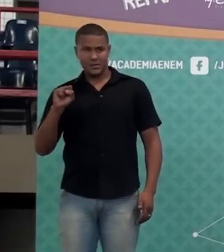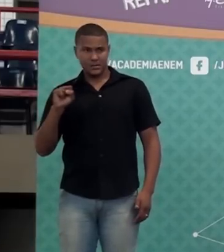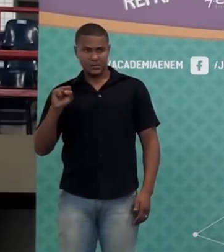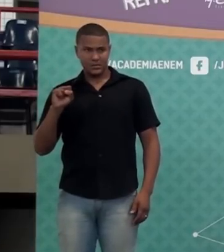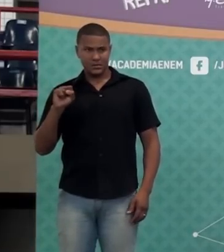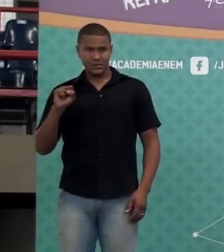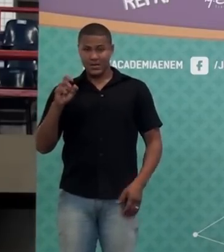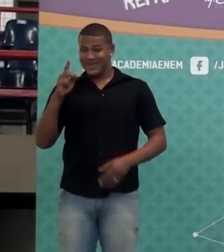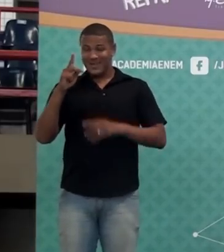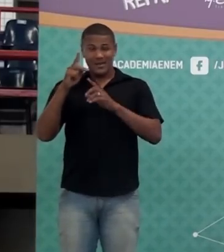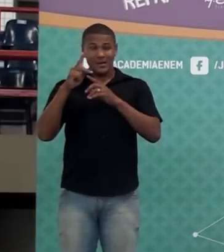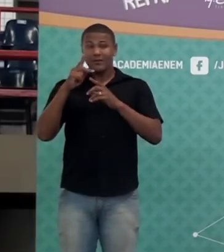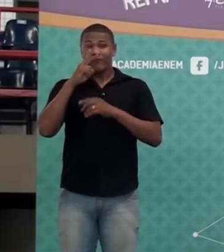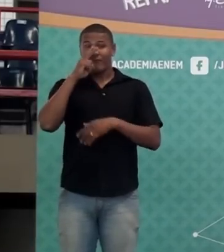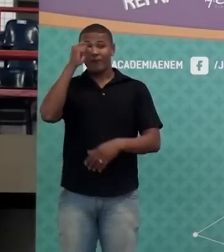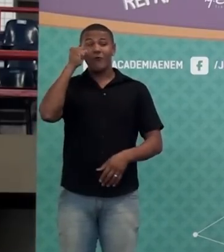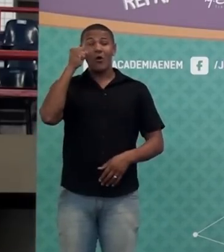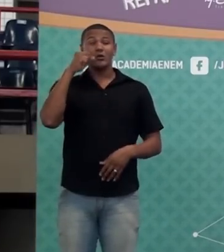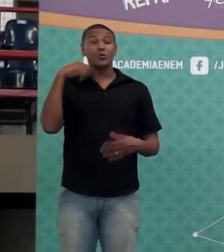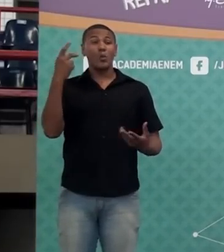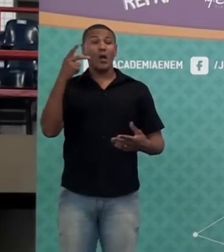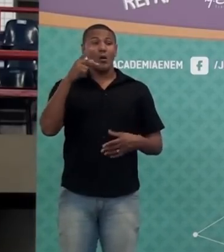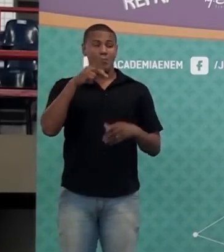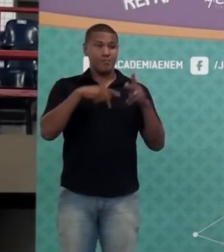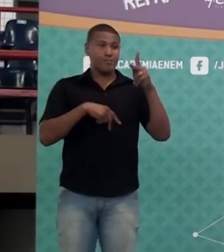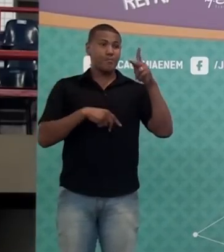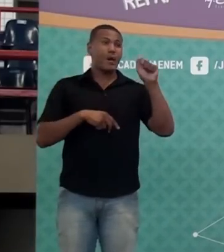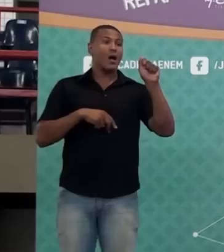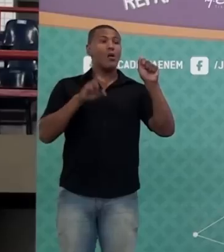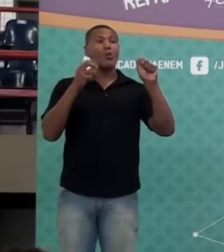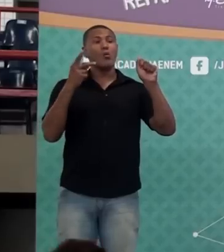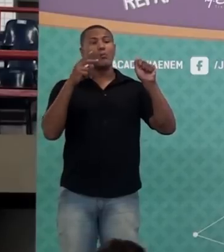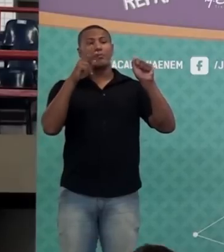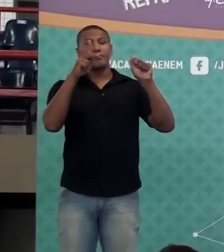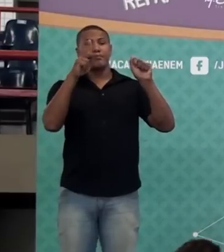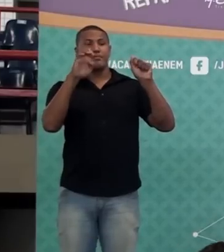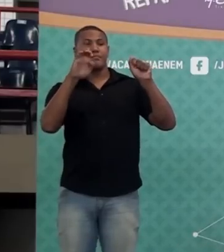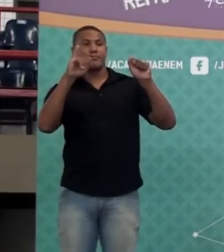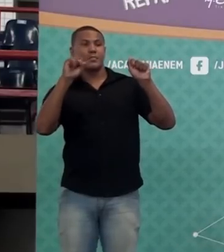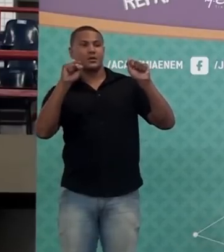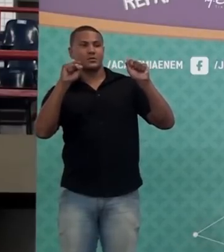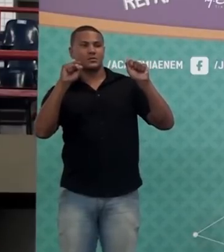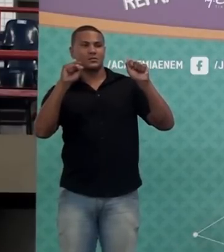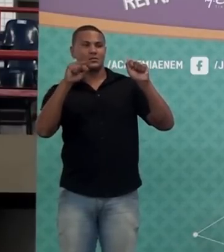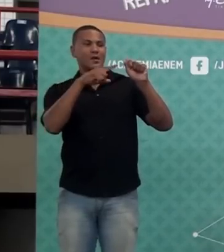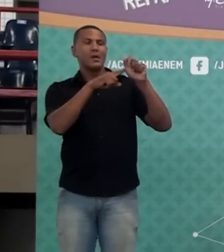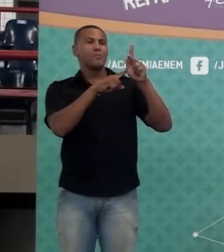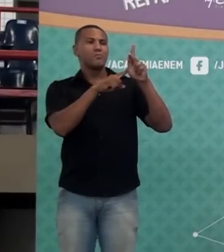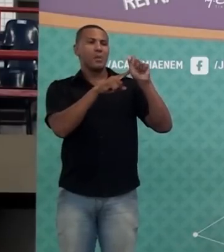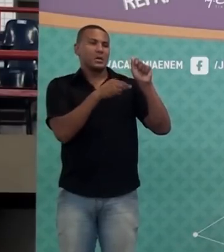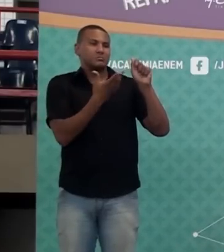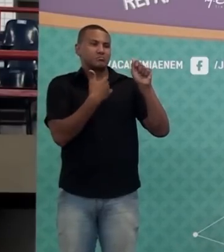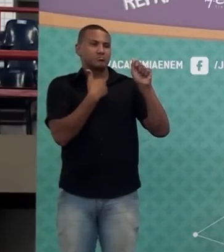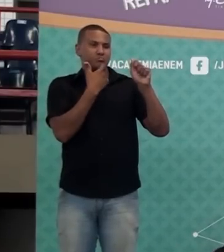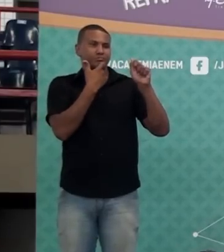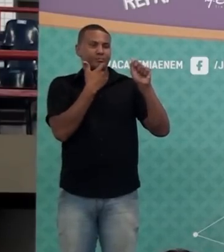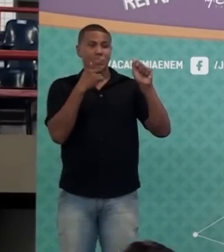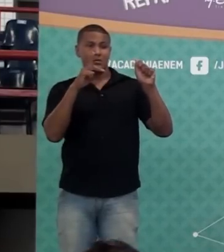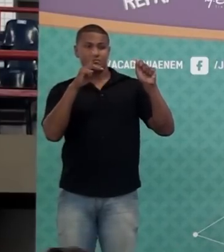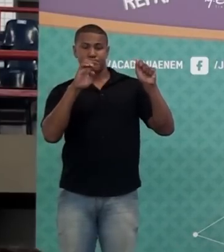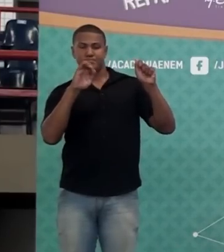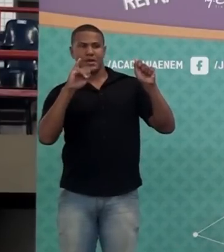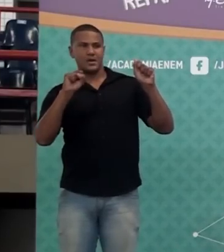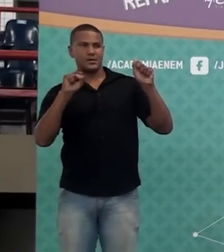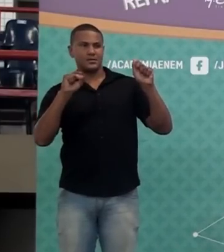palavras que a sílaba forte for a última e elas terminarem por ei, ou seu